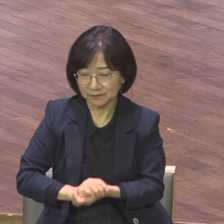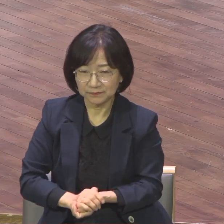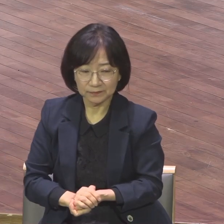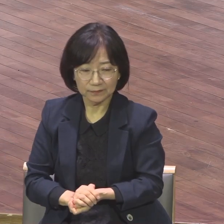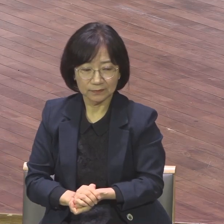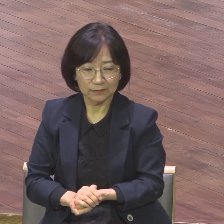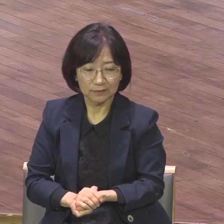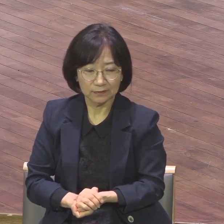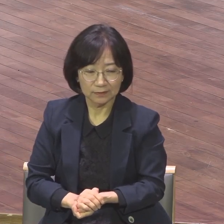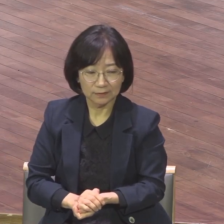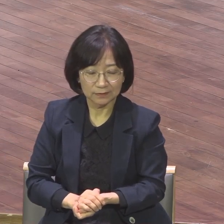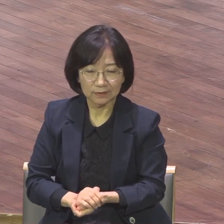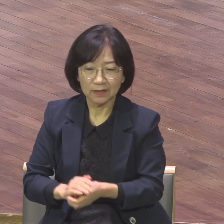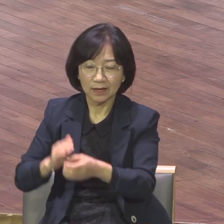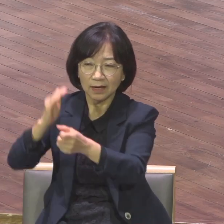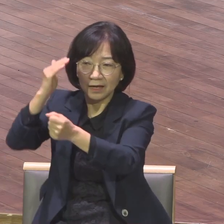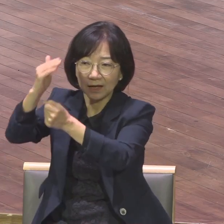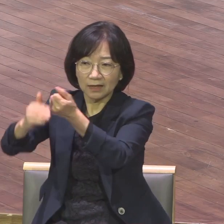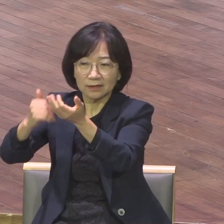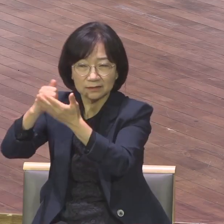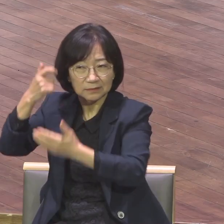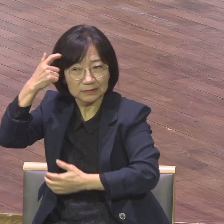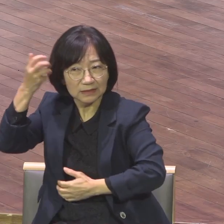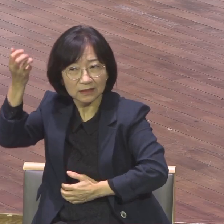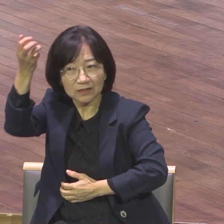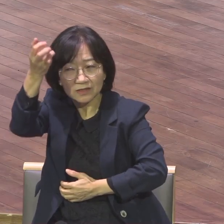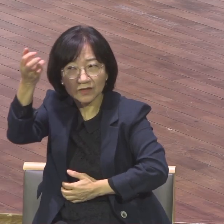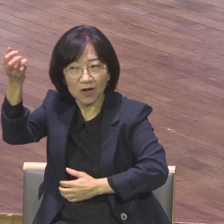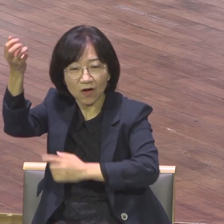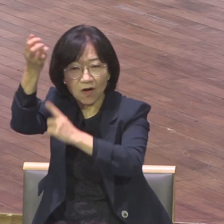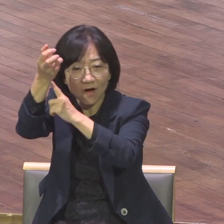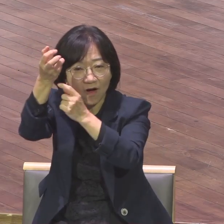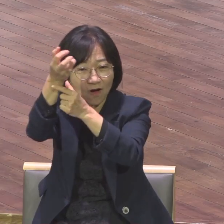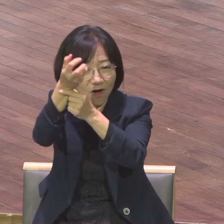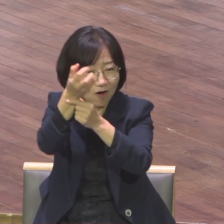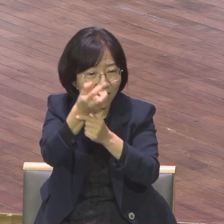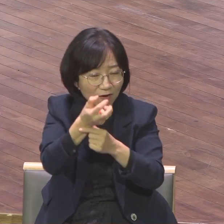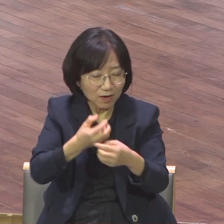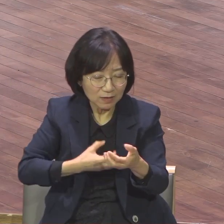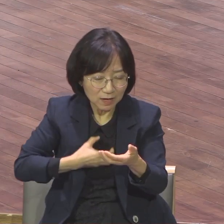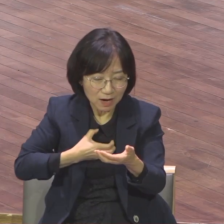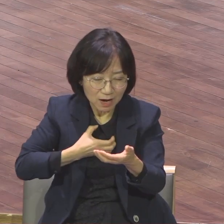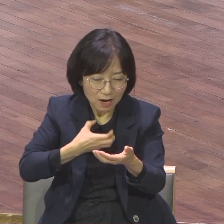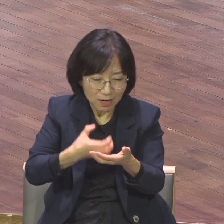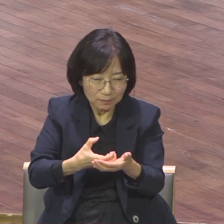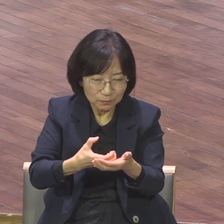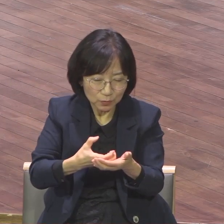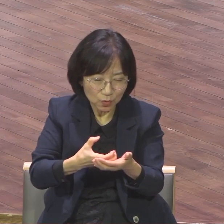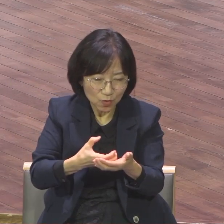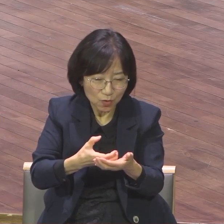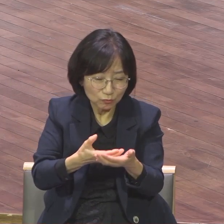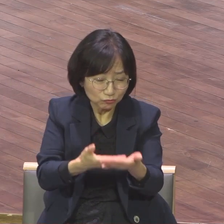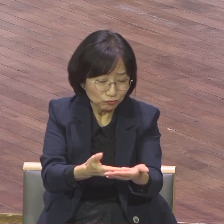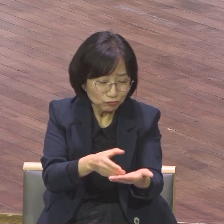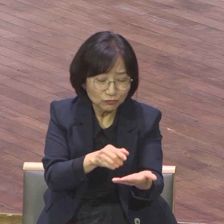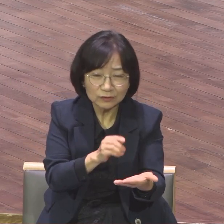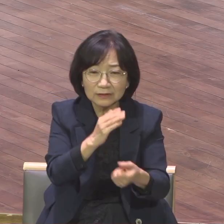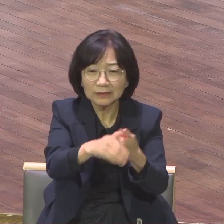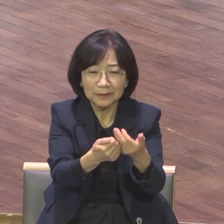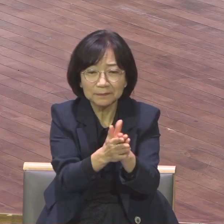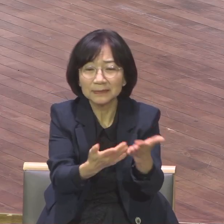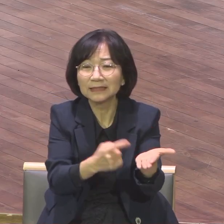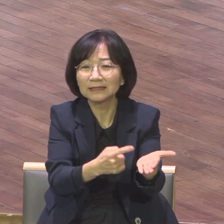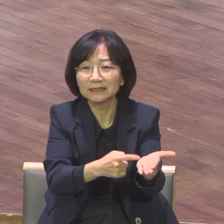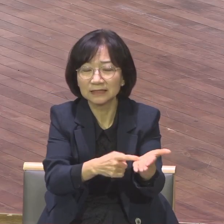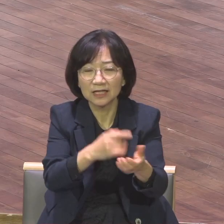하나님의 영으로 감동된 하나님의 말씀을 통해서만 알 수 있어요. 하나님